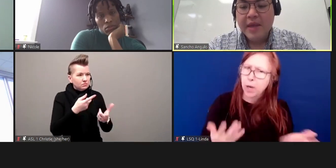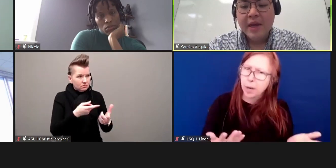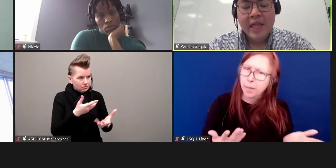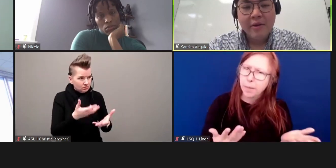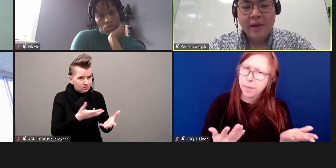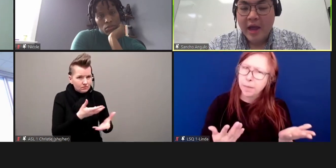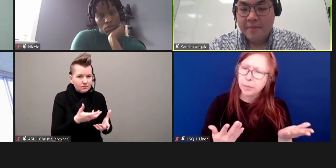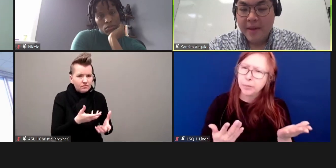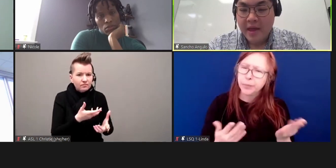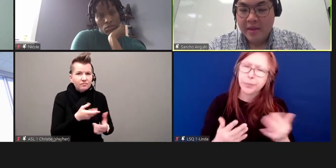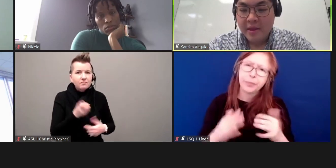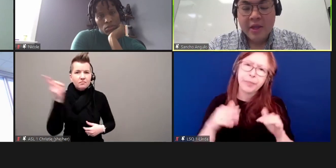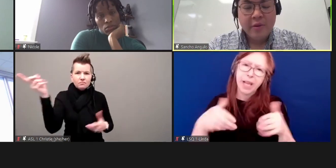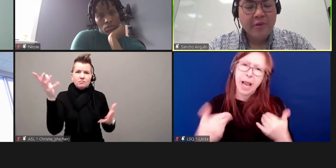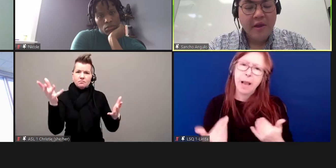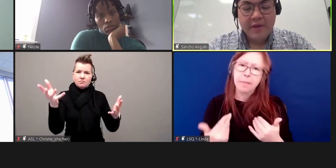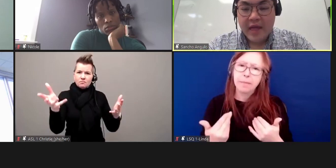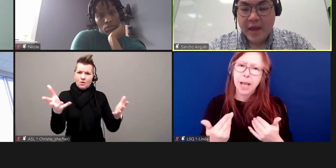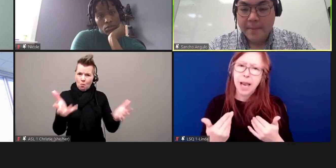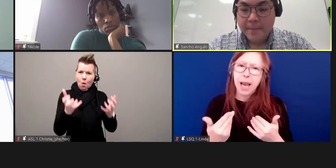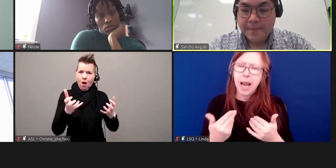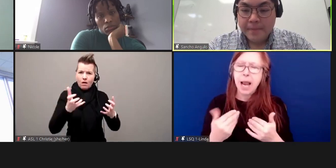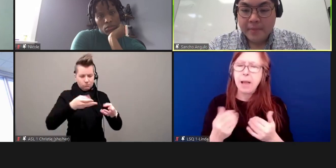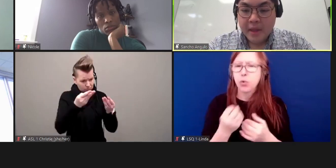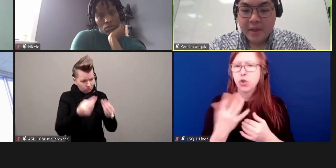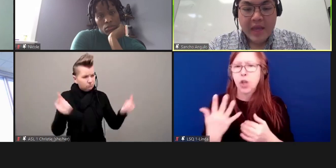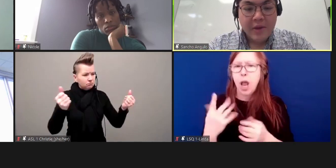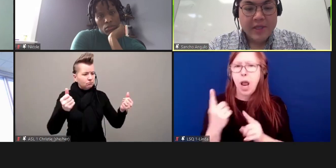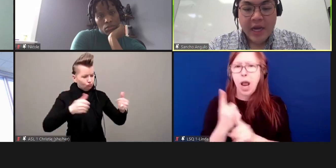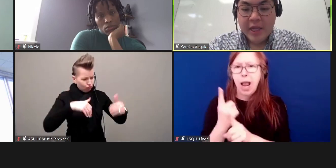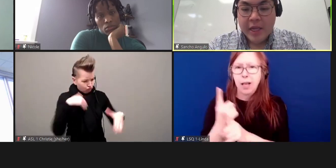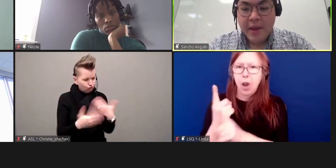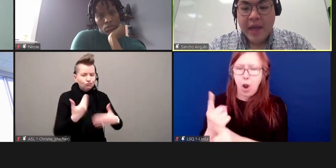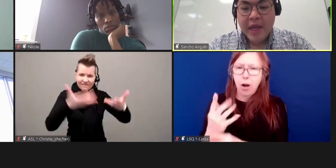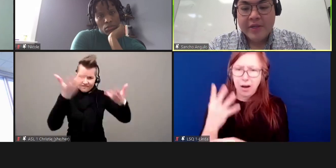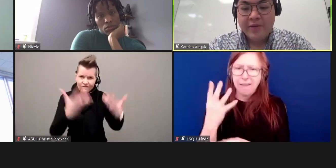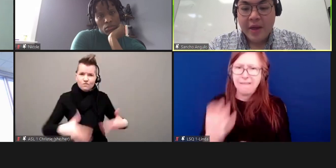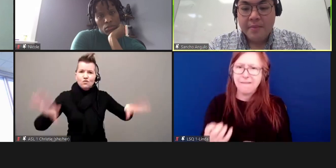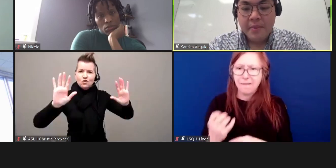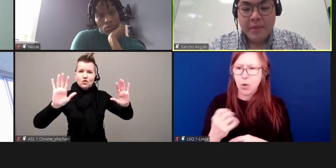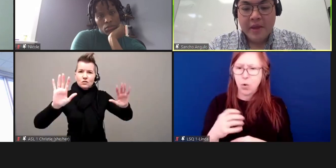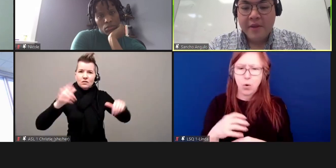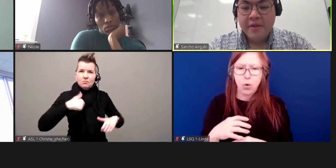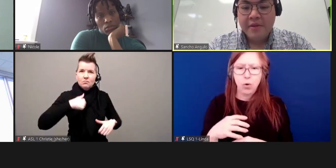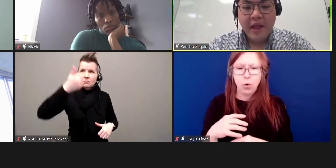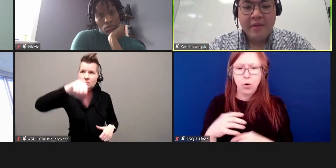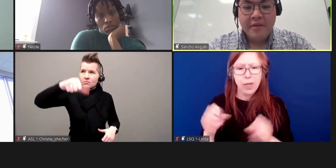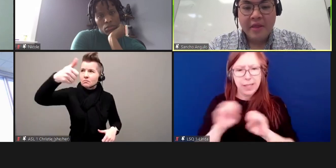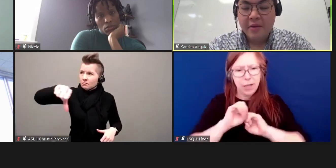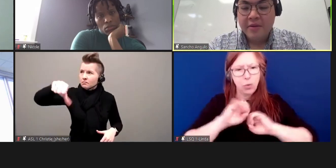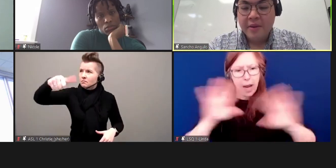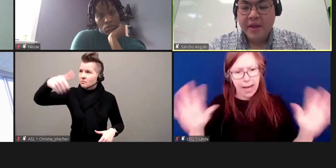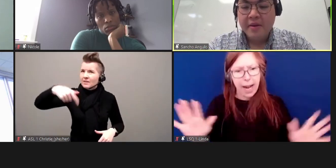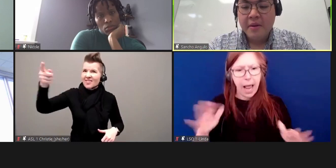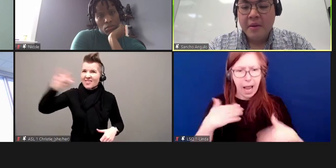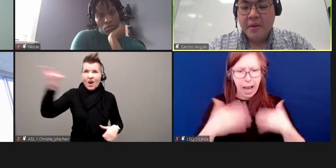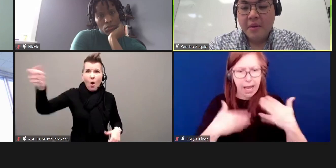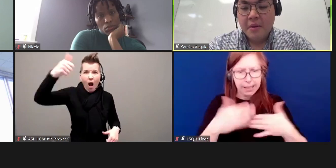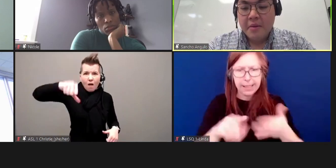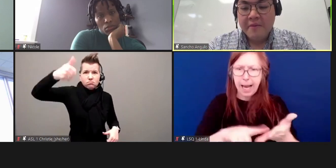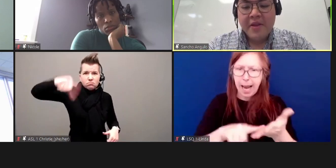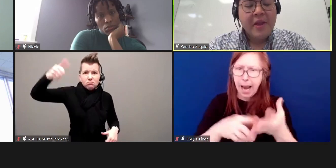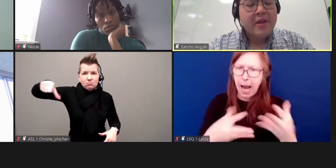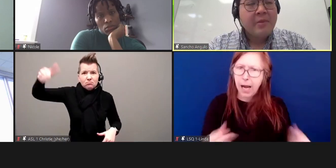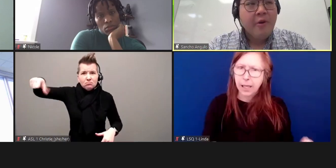Et après X sessions, ils veulent qu'il y ait vraiment une voie claire vers la résolution. Donc,